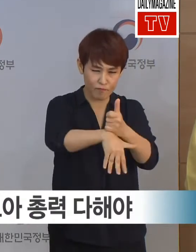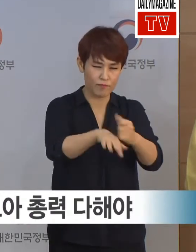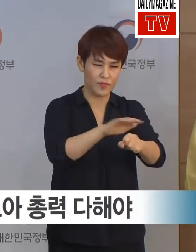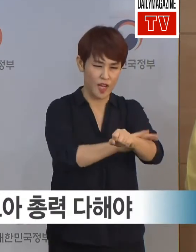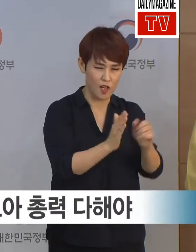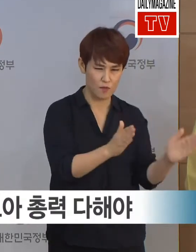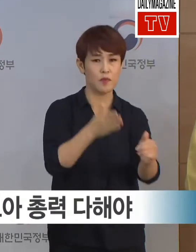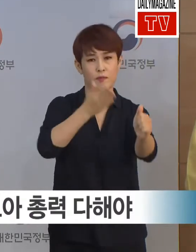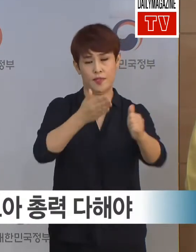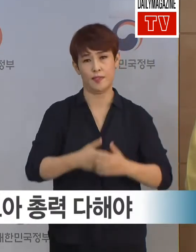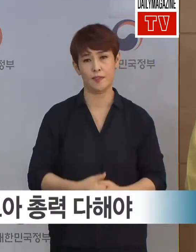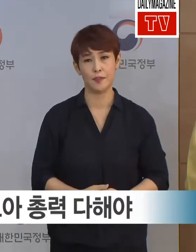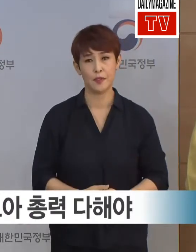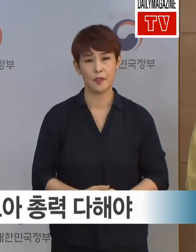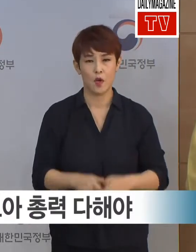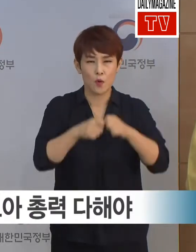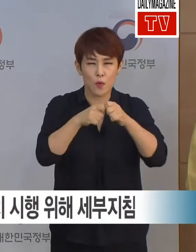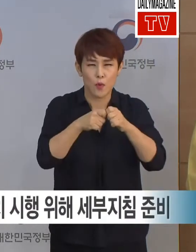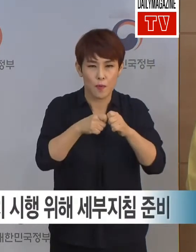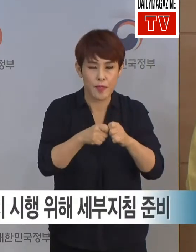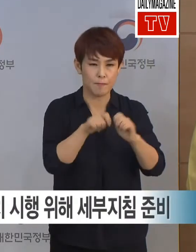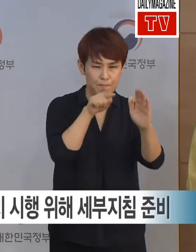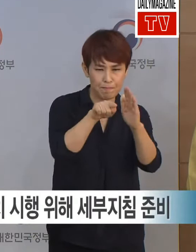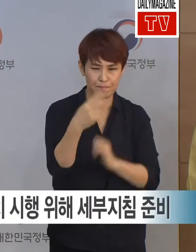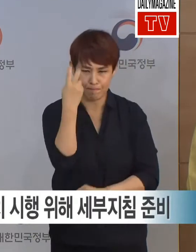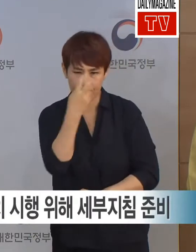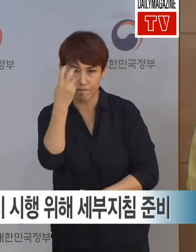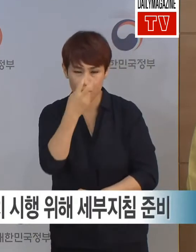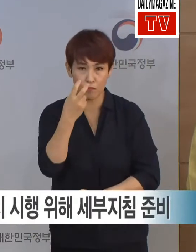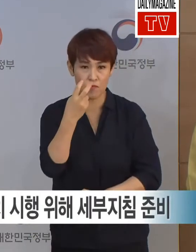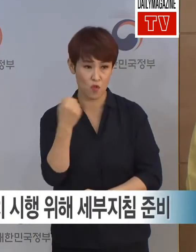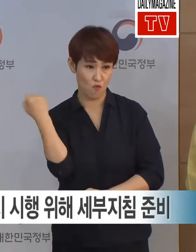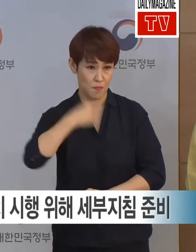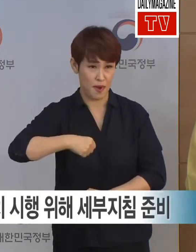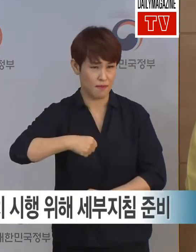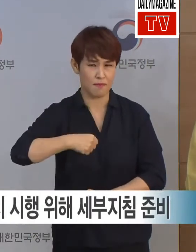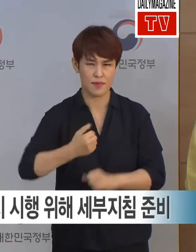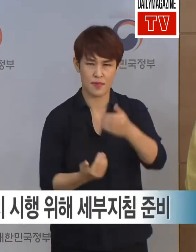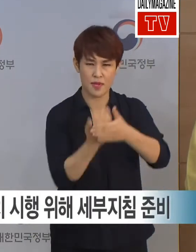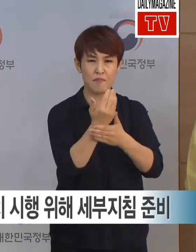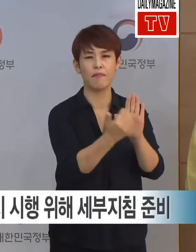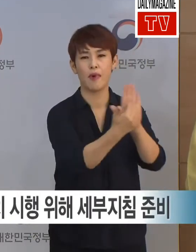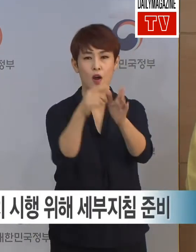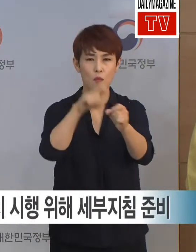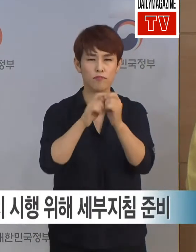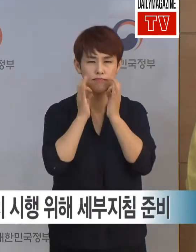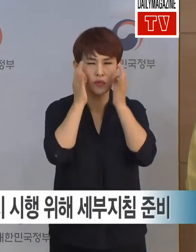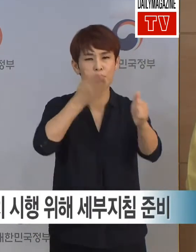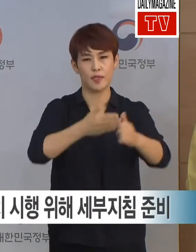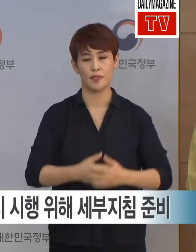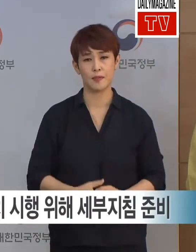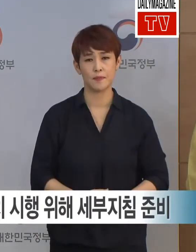충실히 준비하여 주시고 꼼꼼히 현장을 점검하여 위반 사례가 없도록 살펴주시기